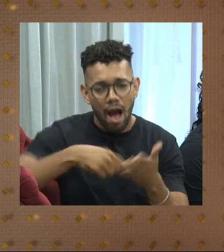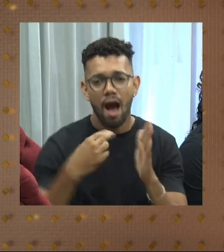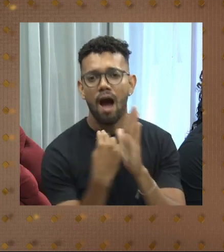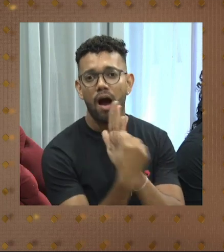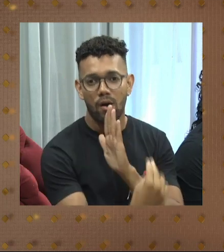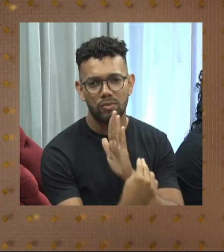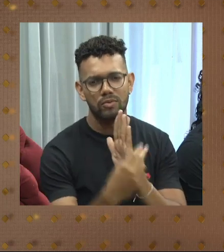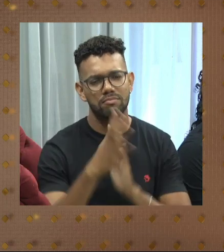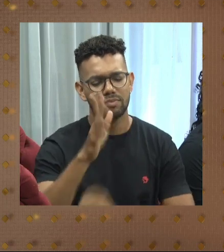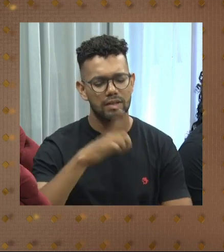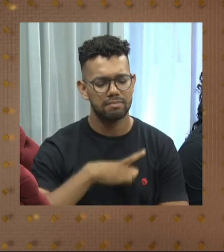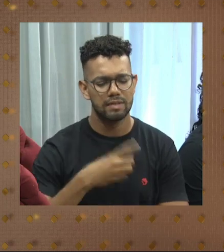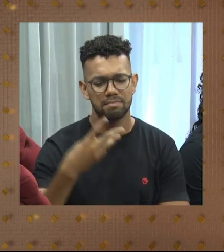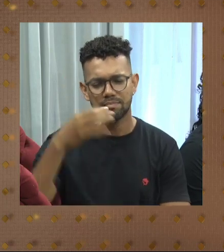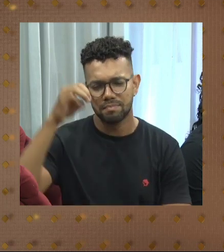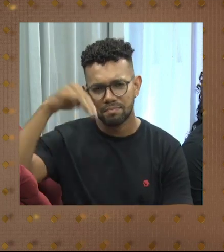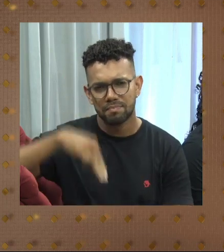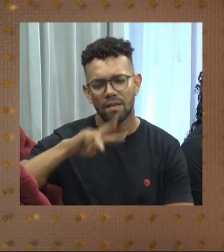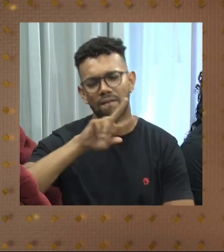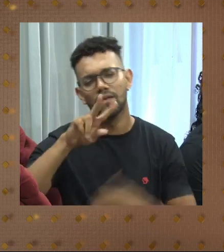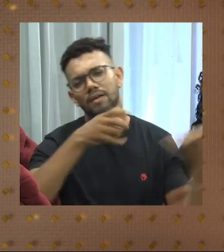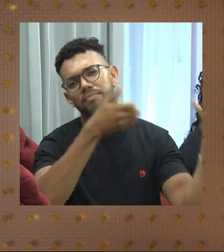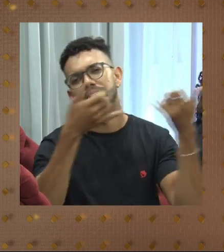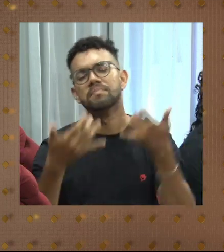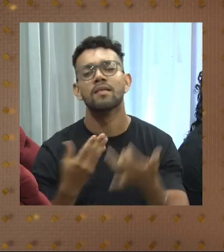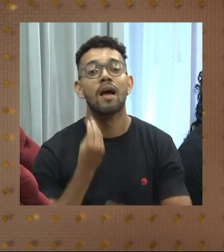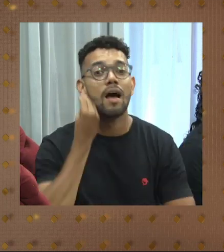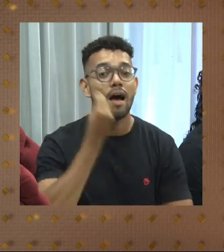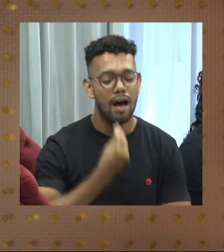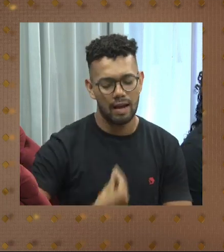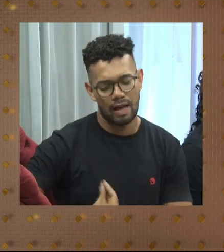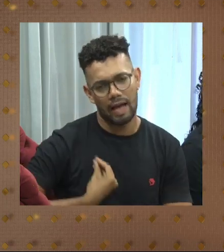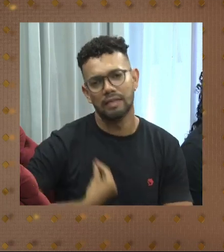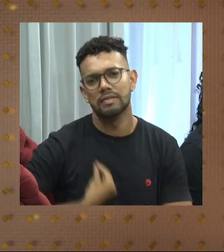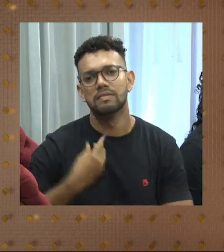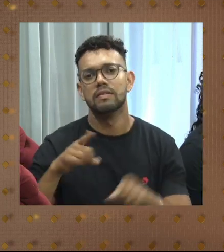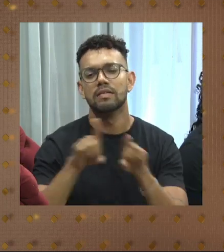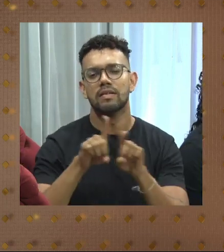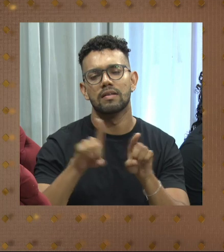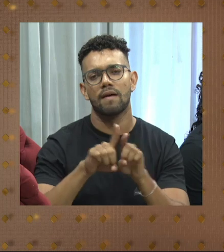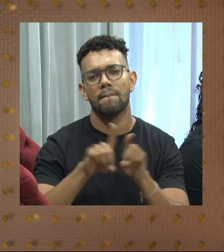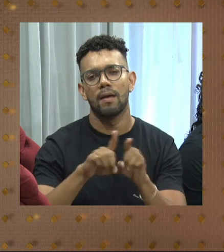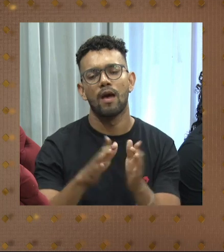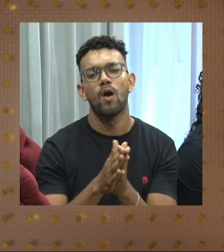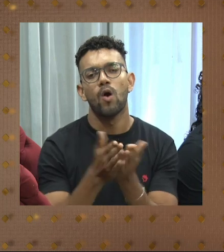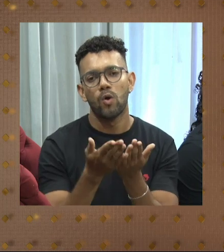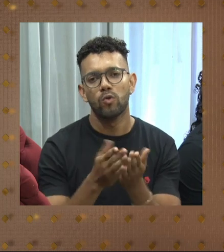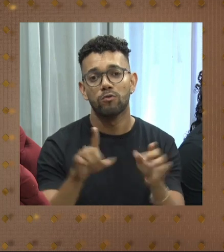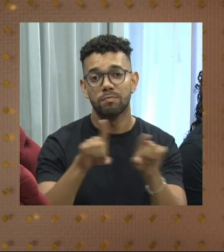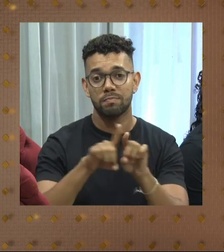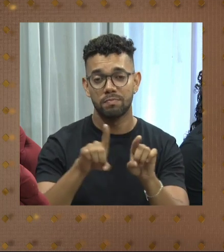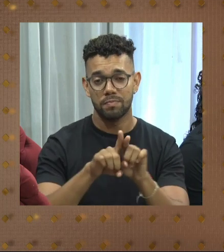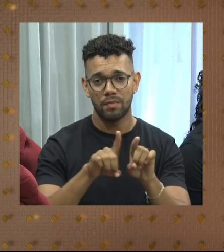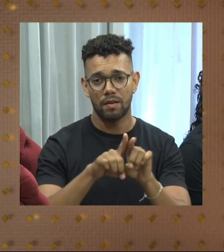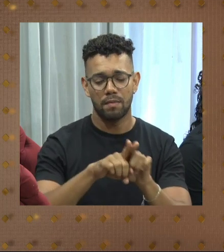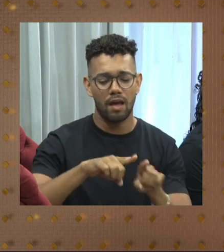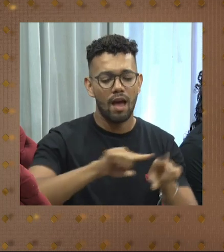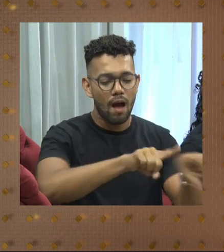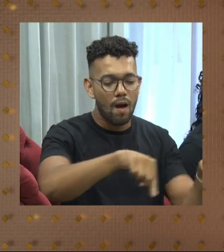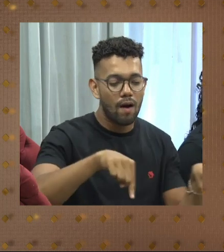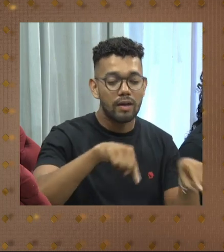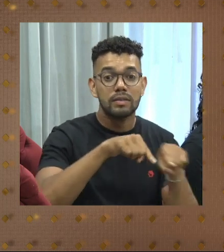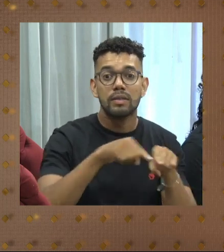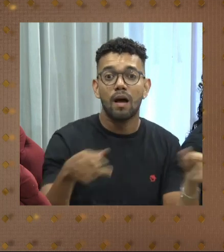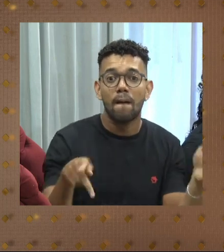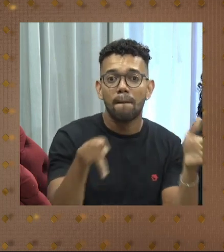um livro, tem um escritor piauiense falando sobre sua obra. Olha que beleza. E a Estação Letras e Expressões, que é um espaço para